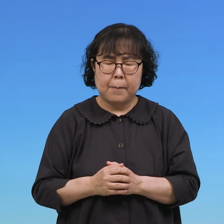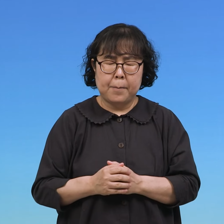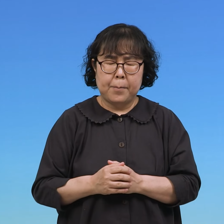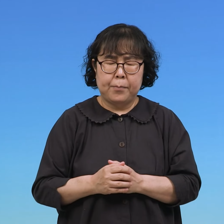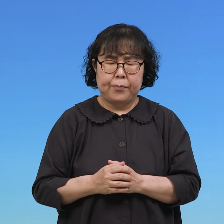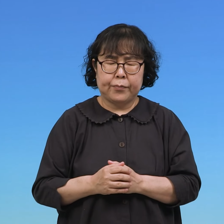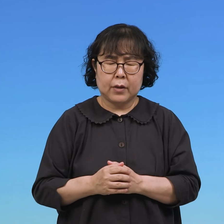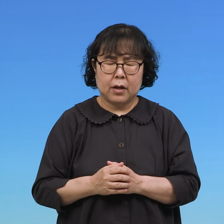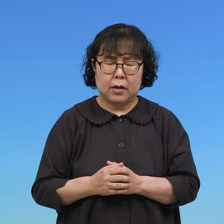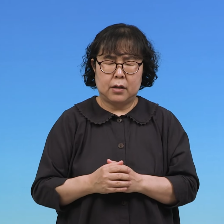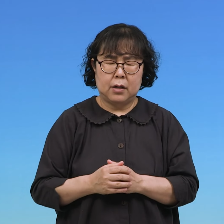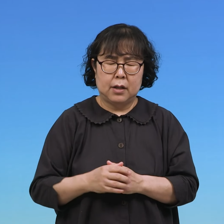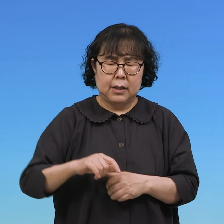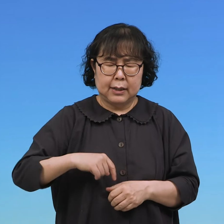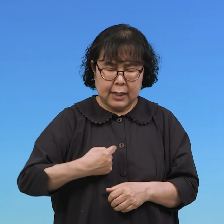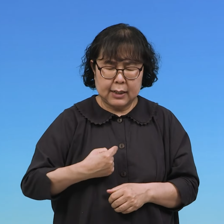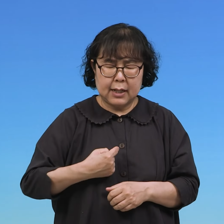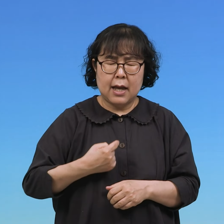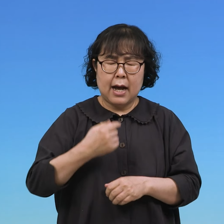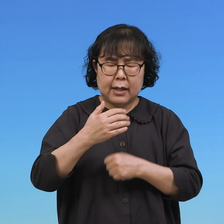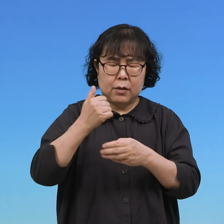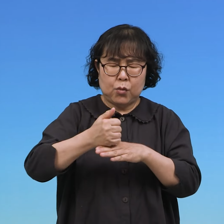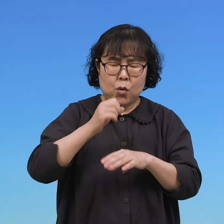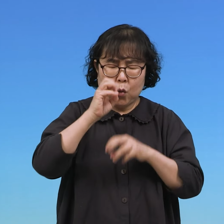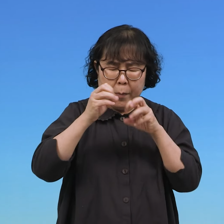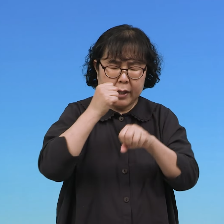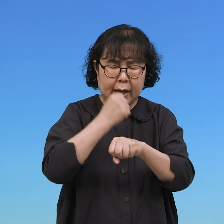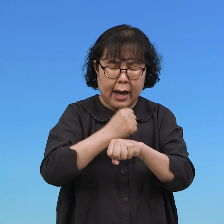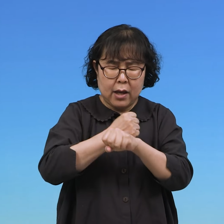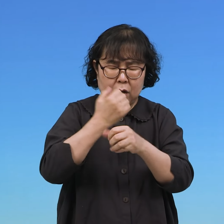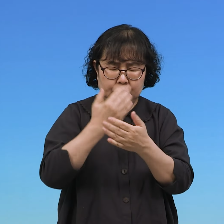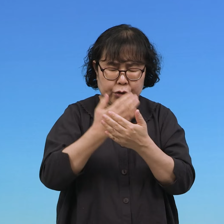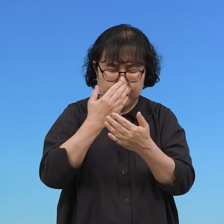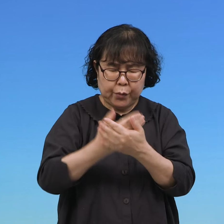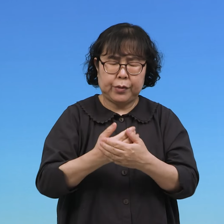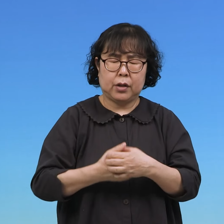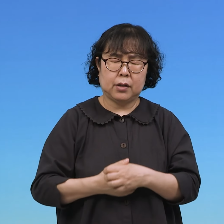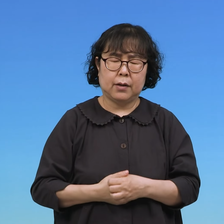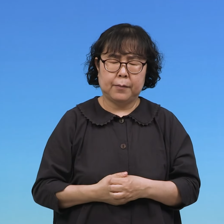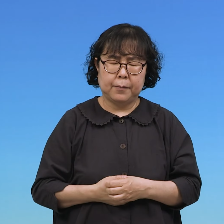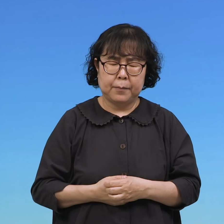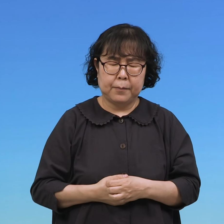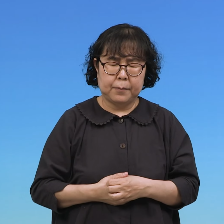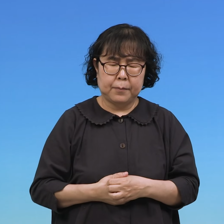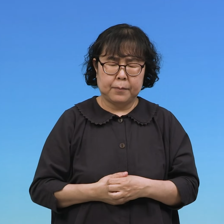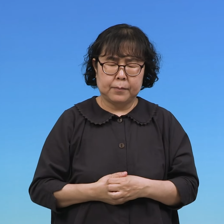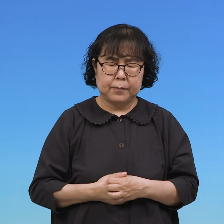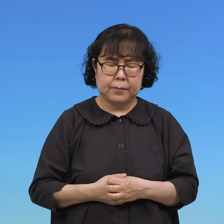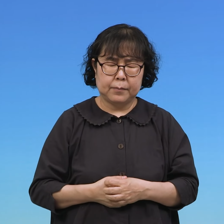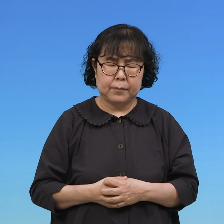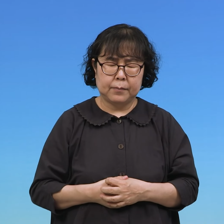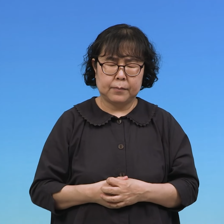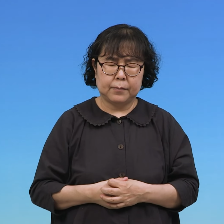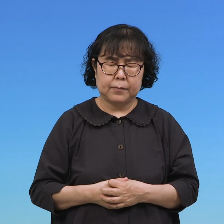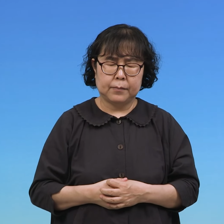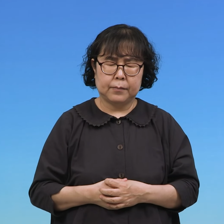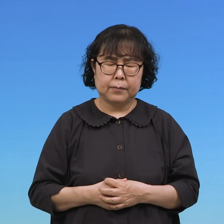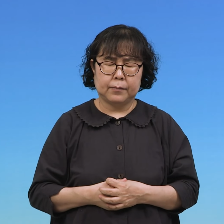이 땅의 교회를 살려주시옵소서. 이 땅의 교회가 거룩의 능력을 회복하고 하나님의 능력을 보여줄 수